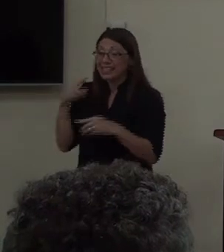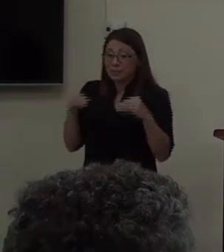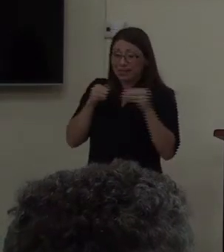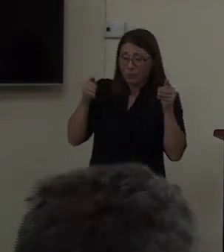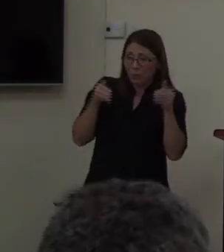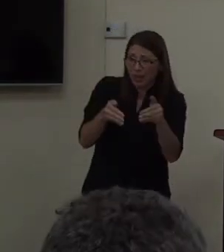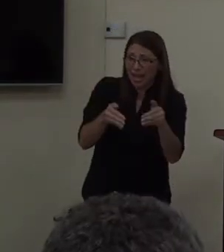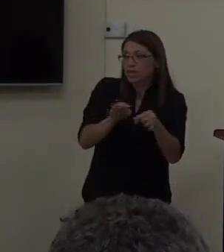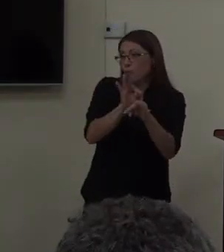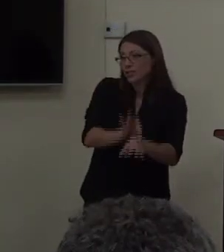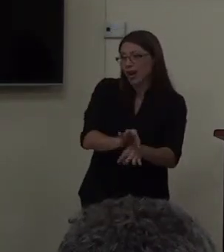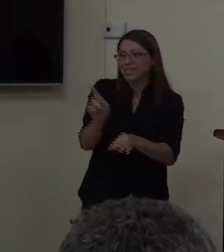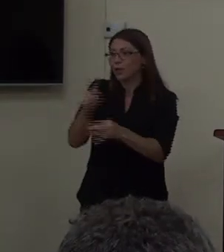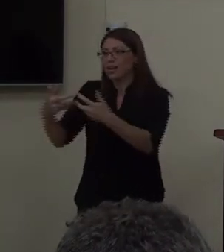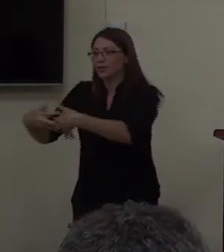decir, si yo nací